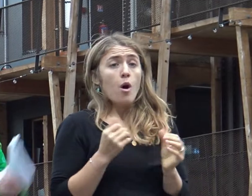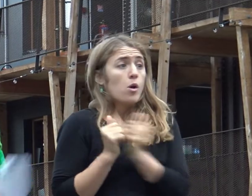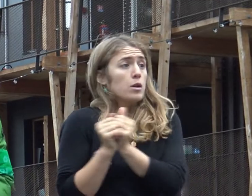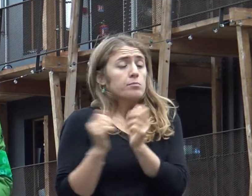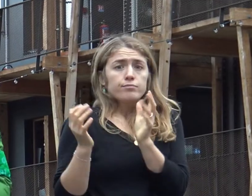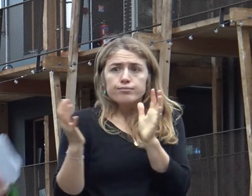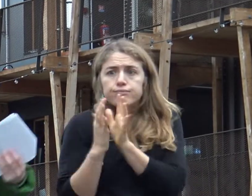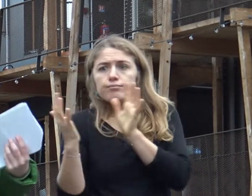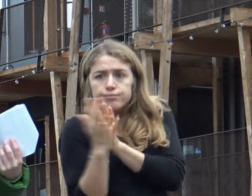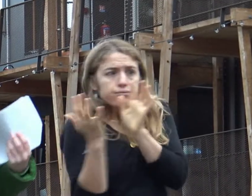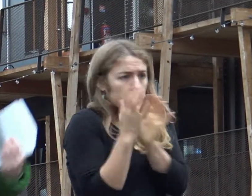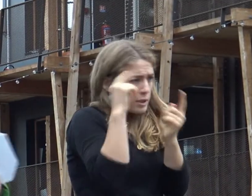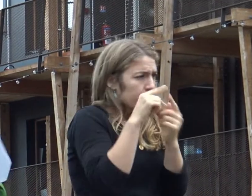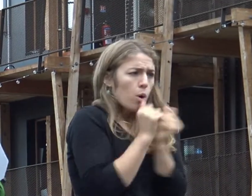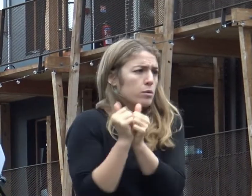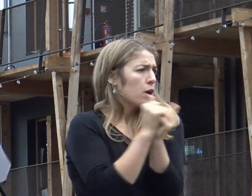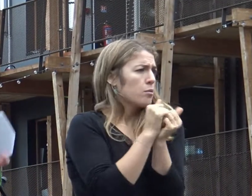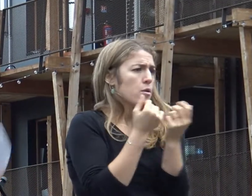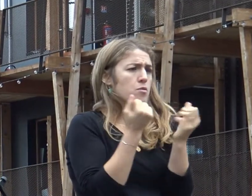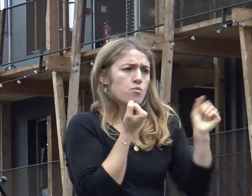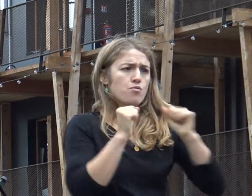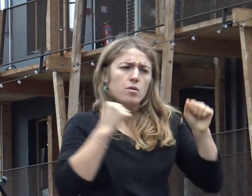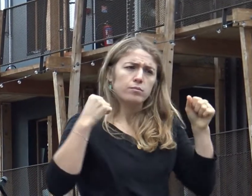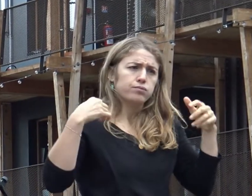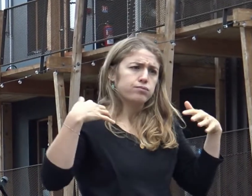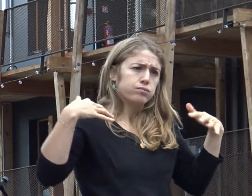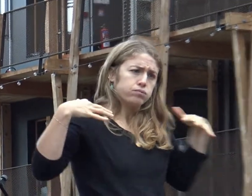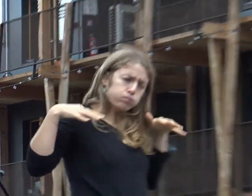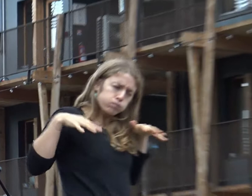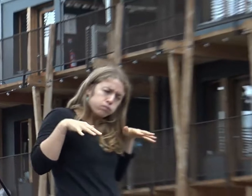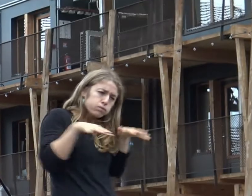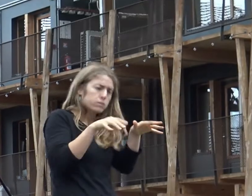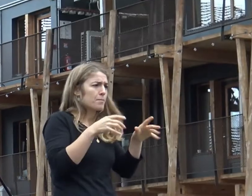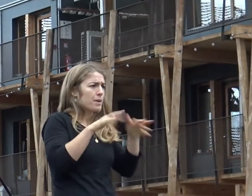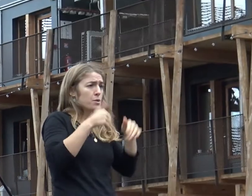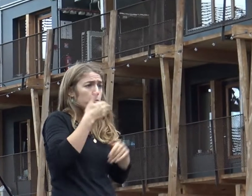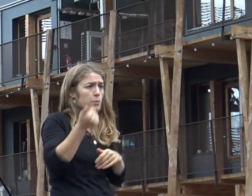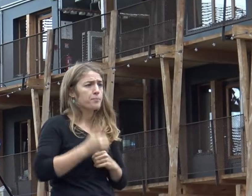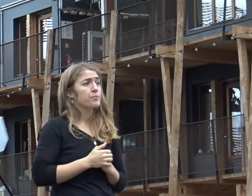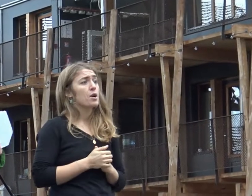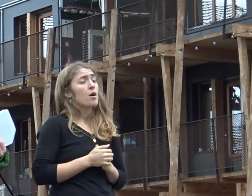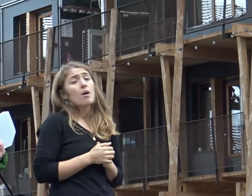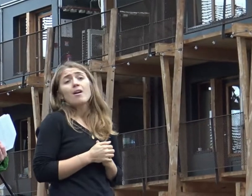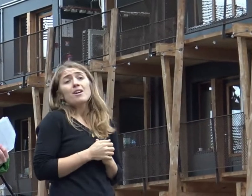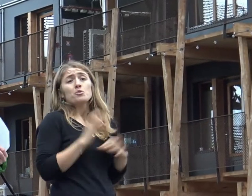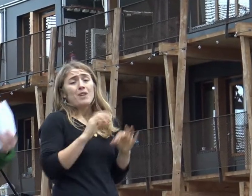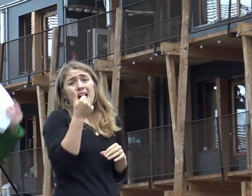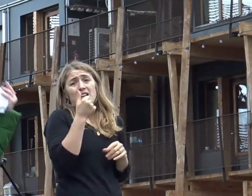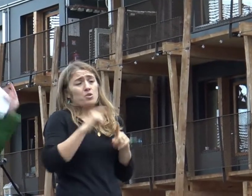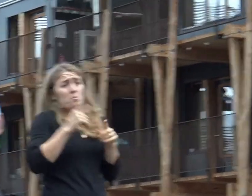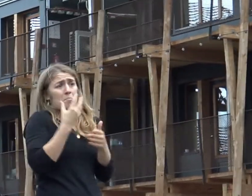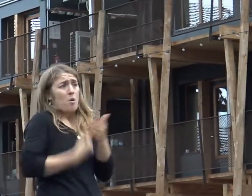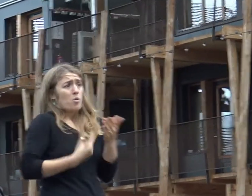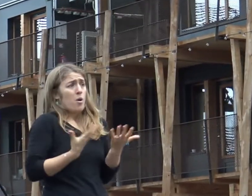fédérer justement ce mouvement et arriver vraiment à faire des choses qui soient plus efficaces parce que finalement le seul manque c'est vraiment un regard